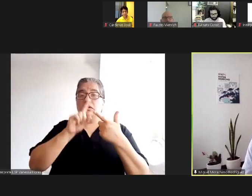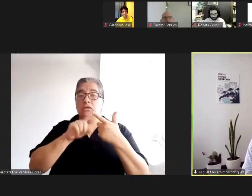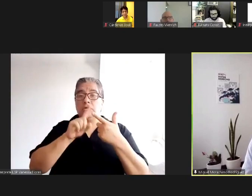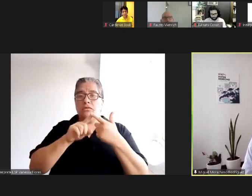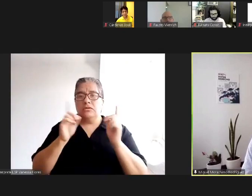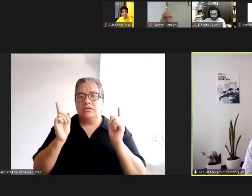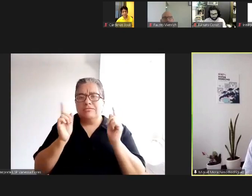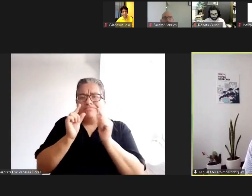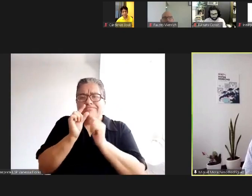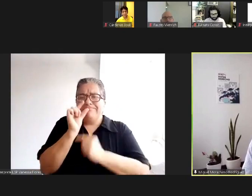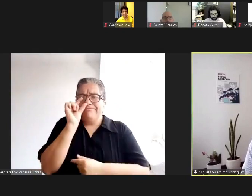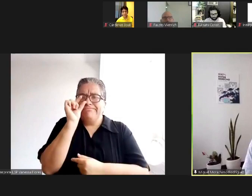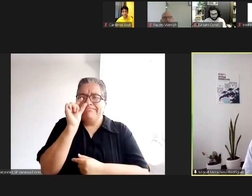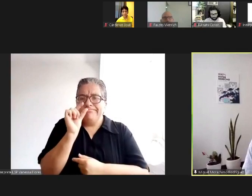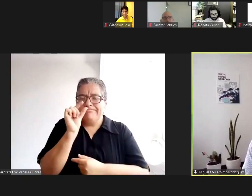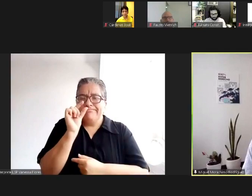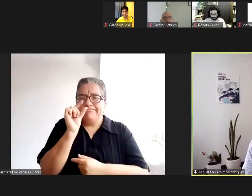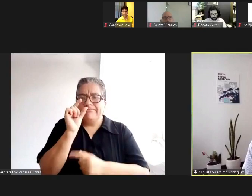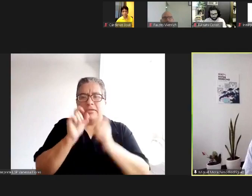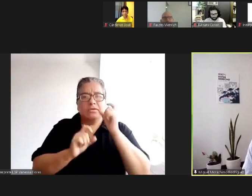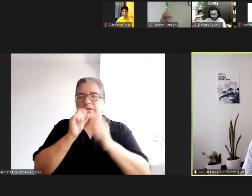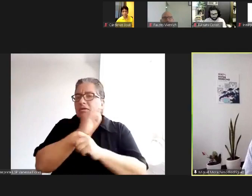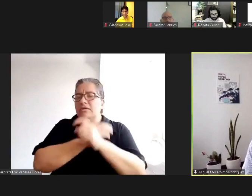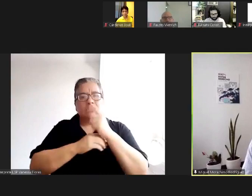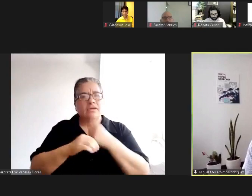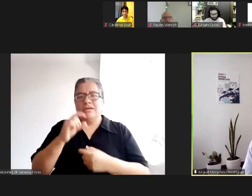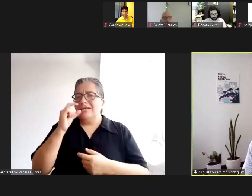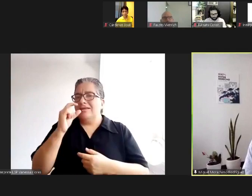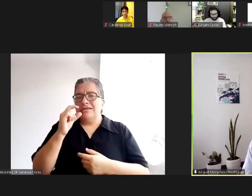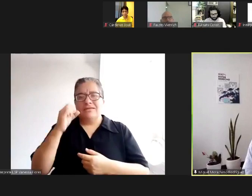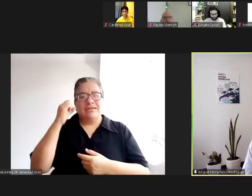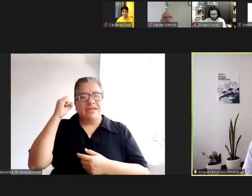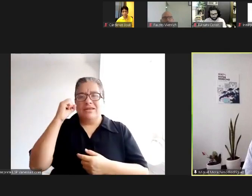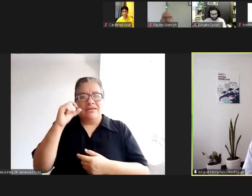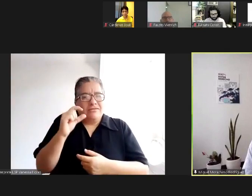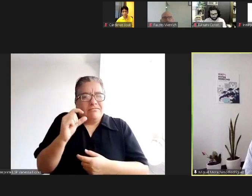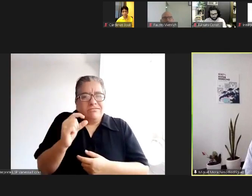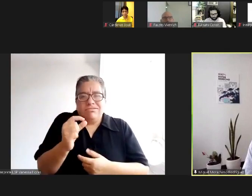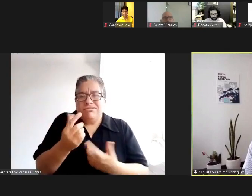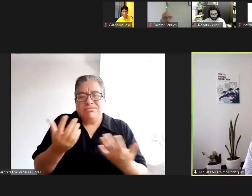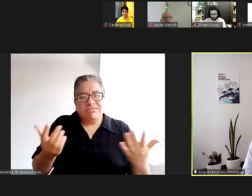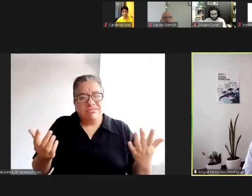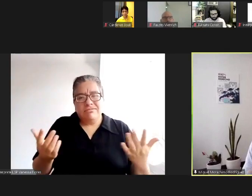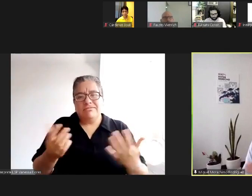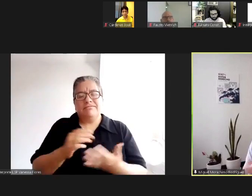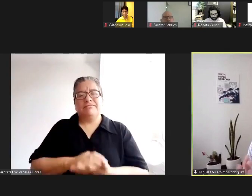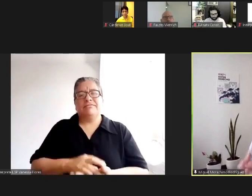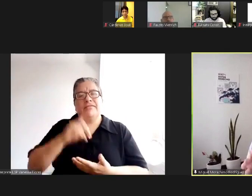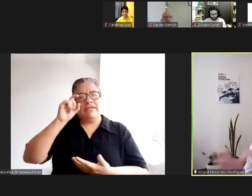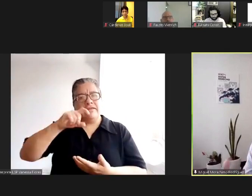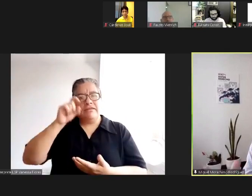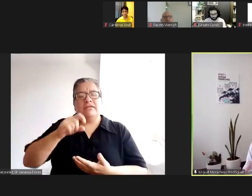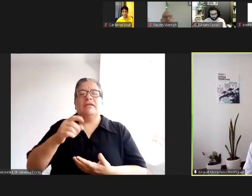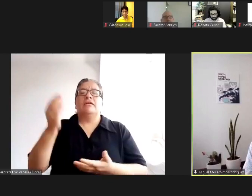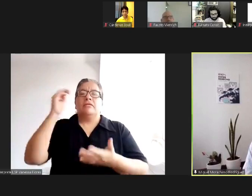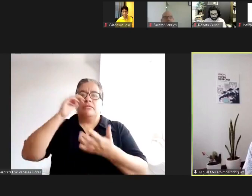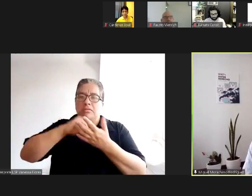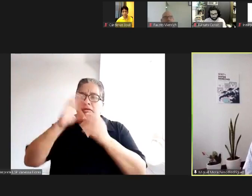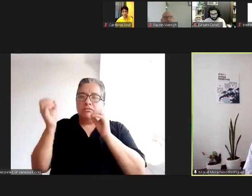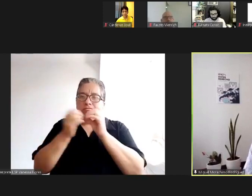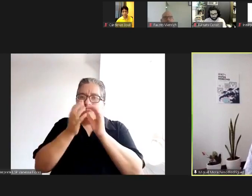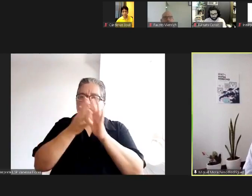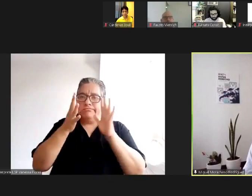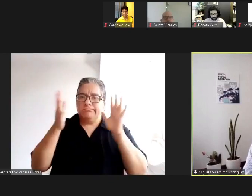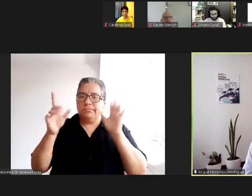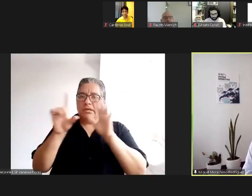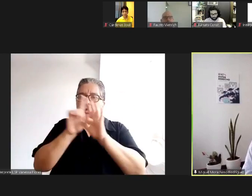que todavía tienen las personas con discapacidad y sus derechos, su derecho al acceso a la cultura y al conocimiento en el contexto de la ley de derechos